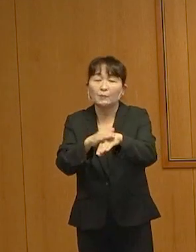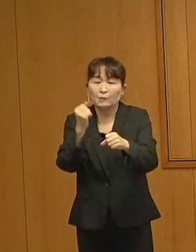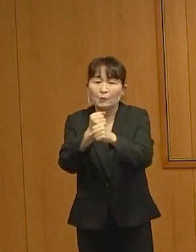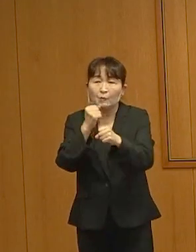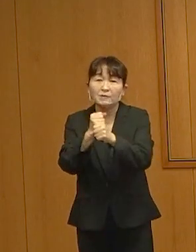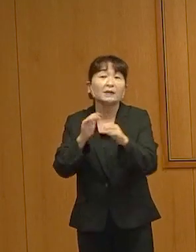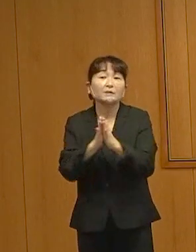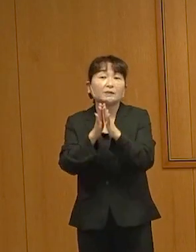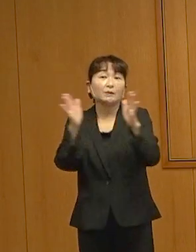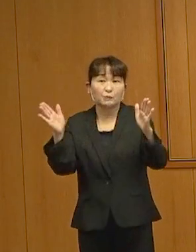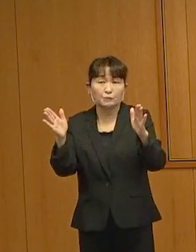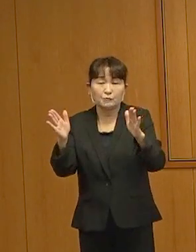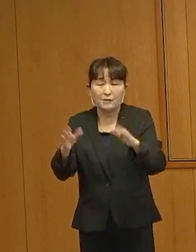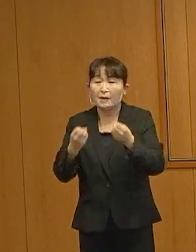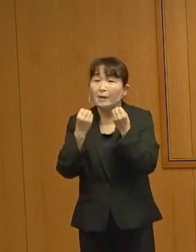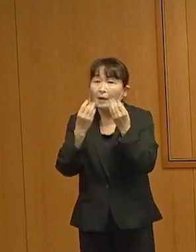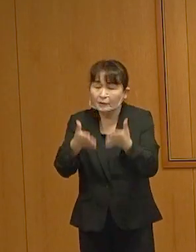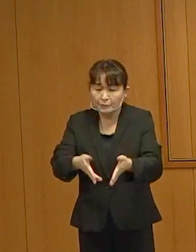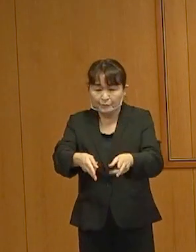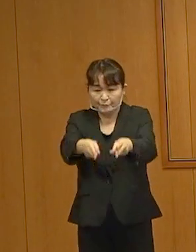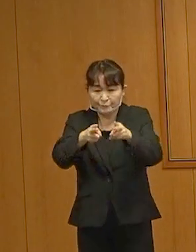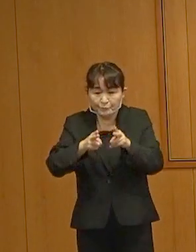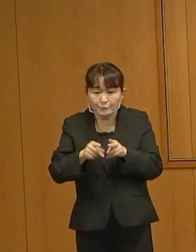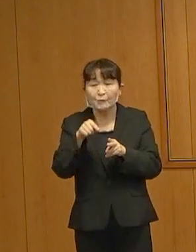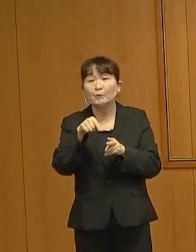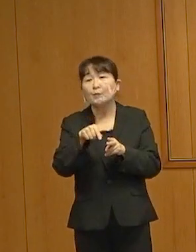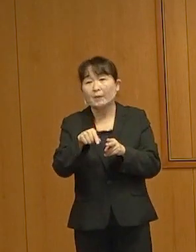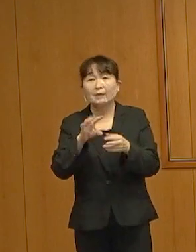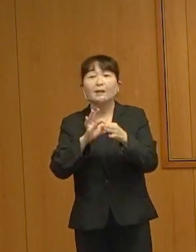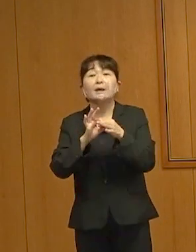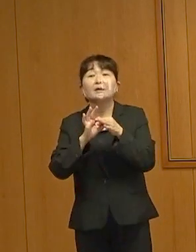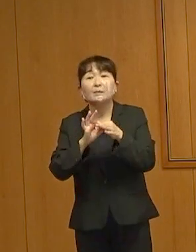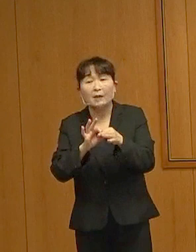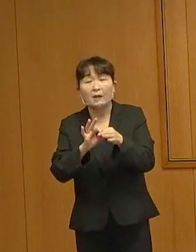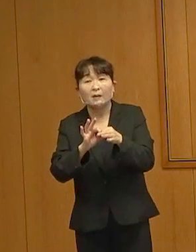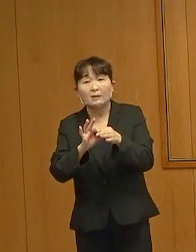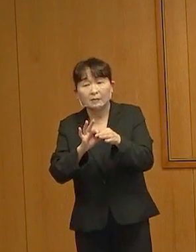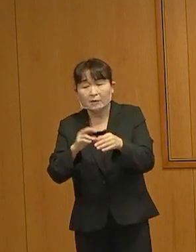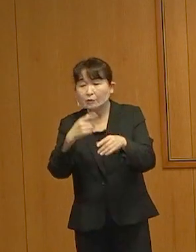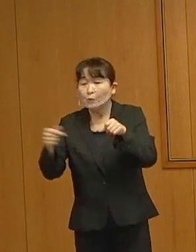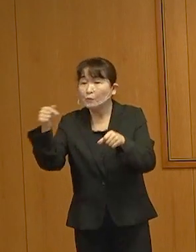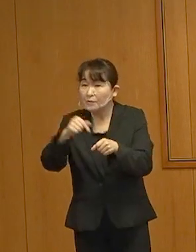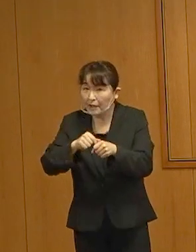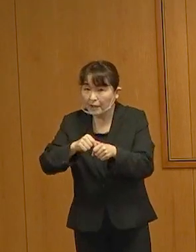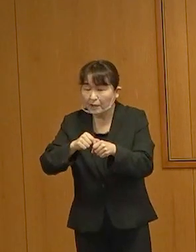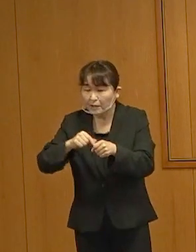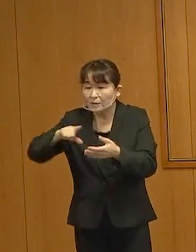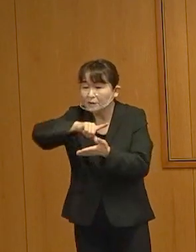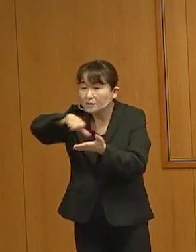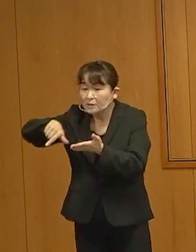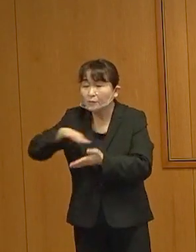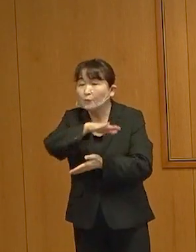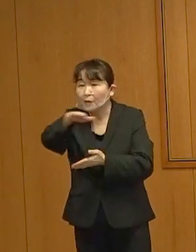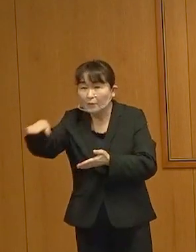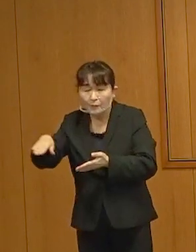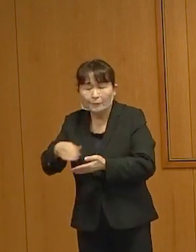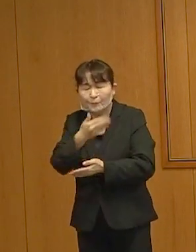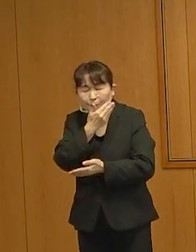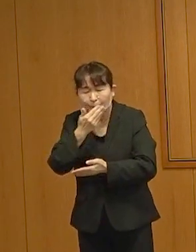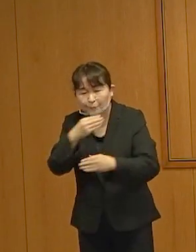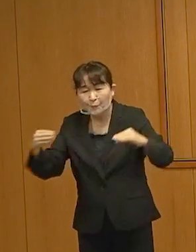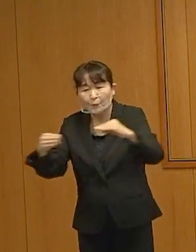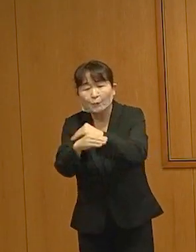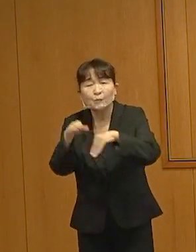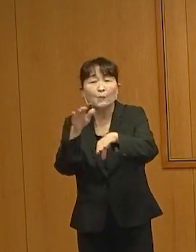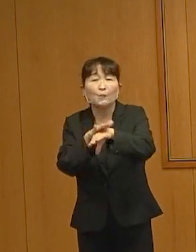。新しく生まれ変わる新町橋につきましては、清武町域における幹線道路としての役割を